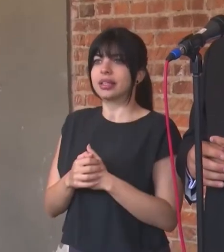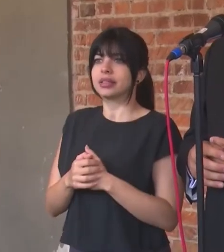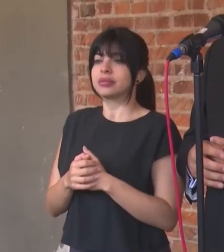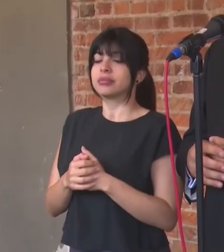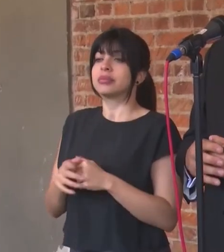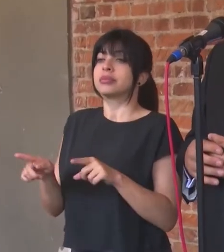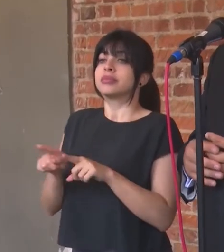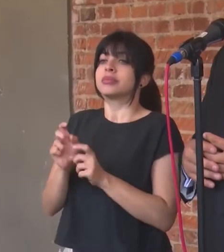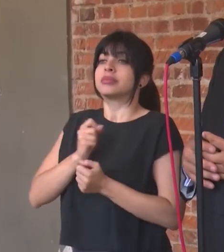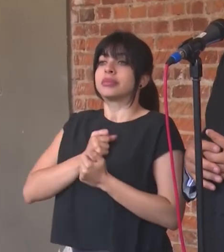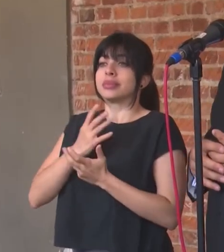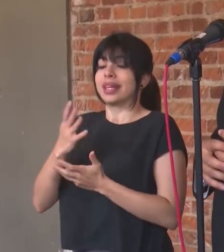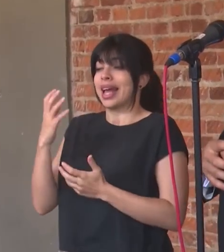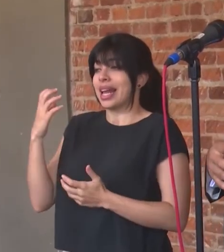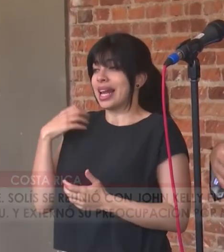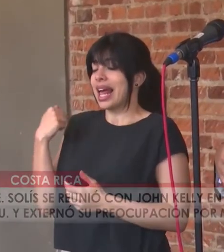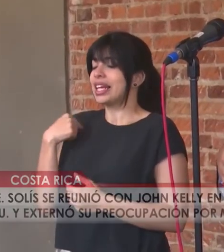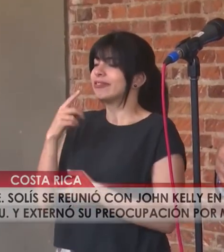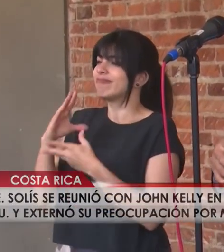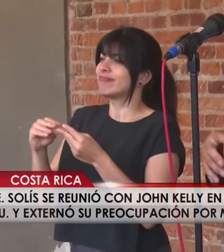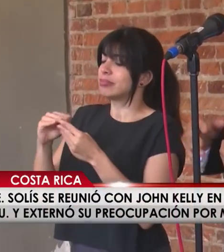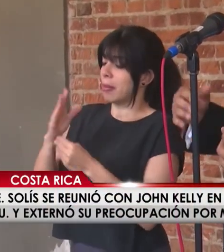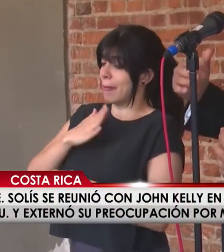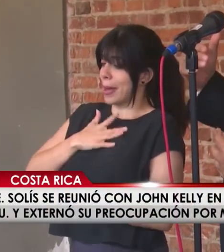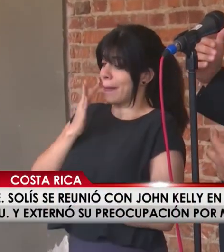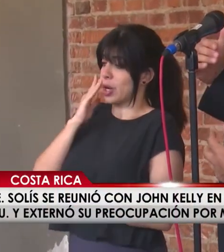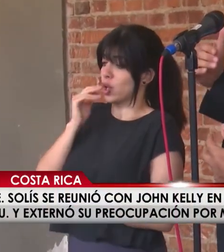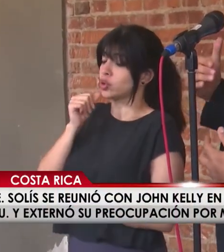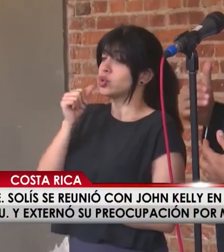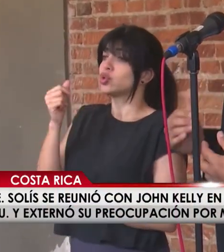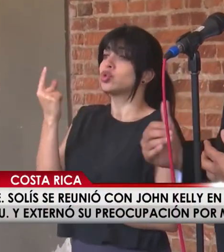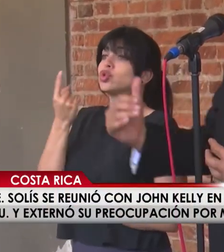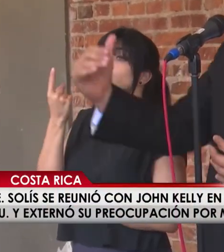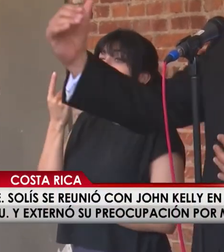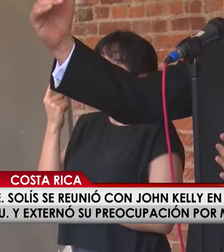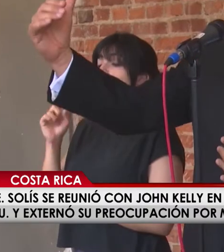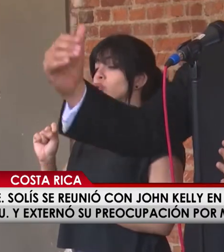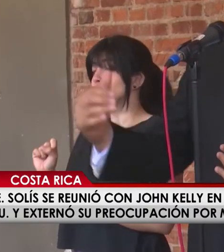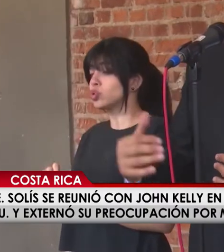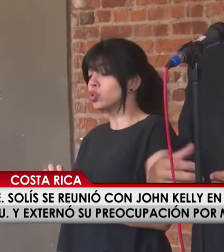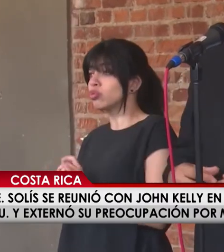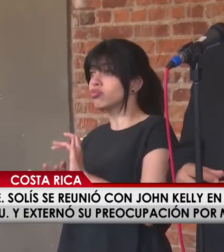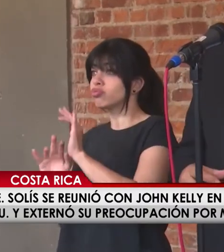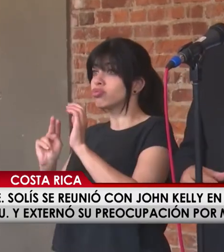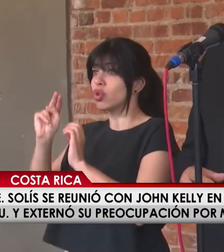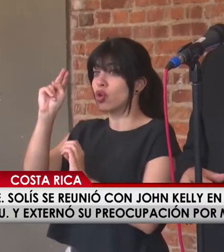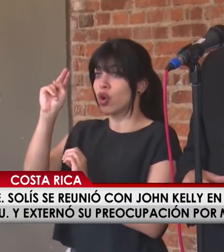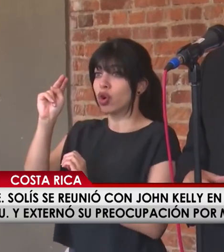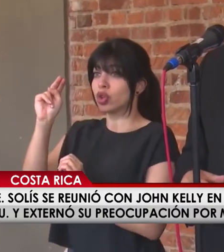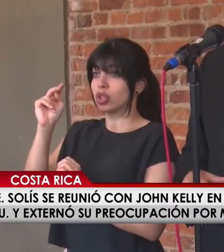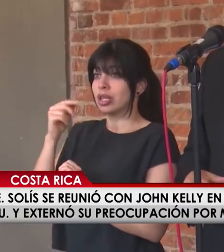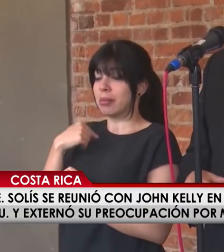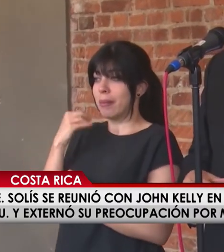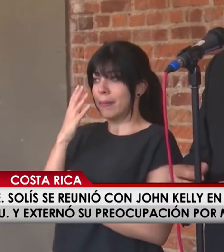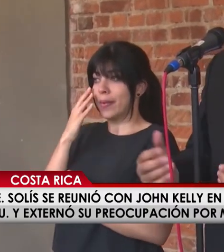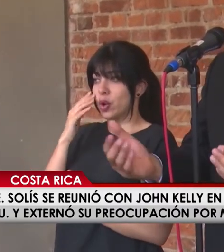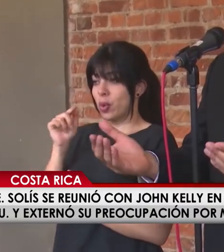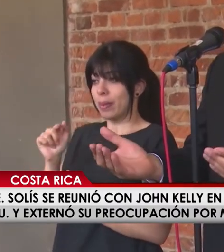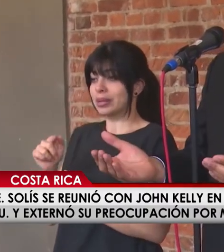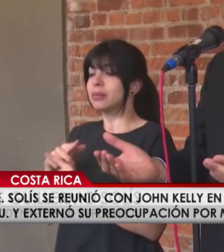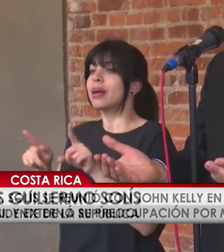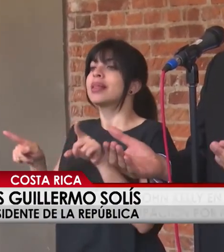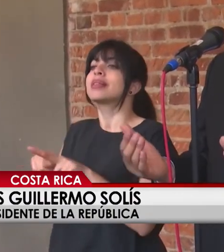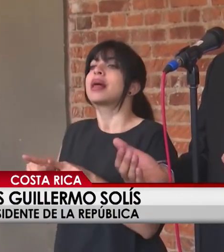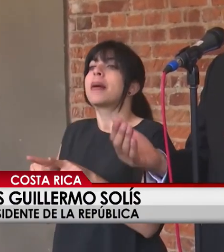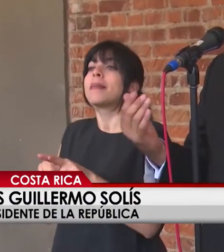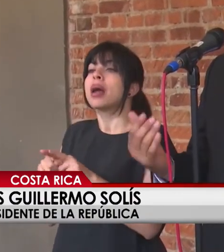Le expresé al general Kelly mi preocupación no solamente de los flujos que salen del sur hacia el norte de nuestro hemisferio,